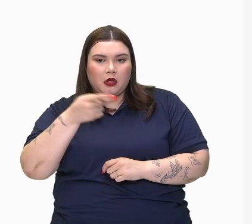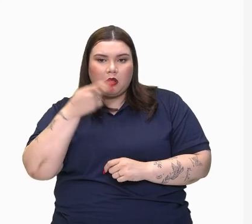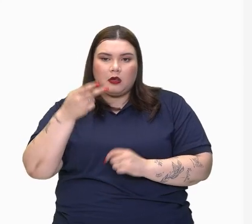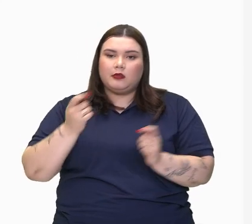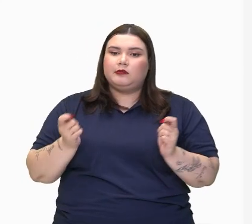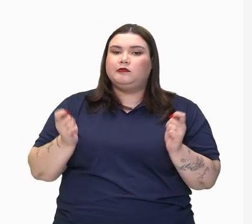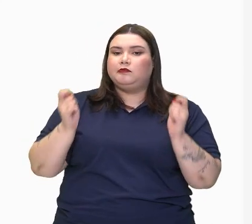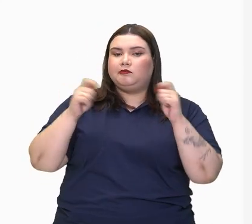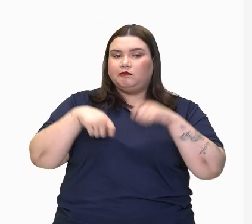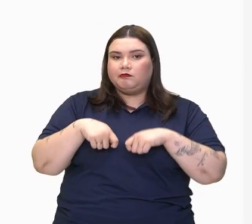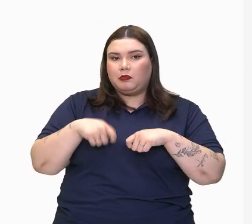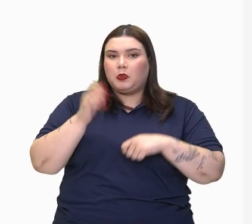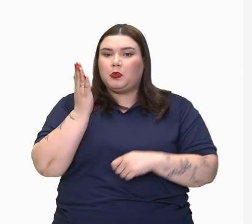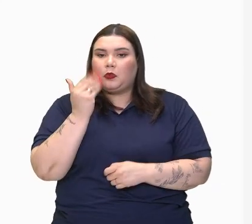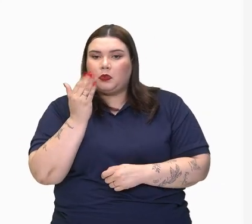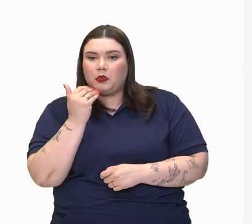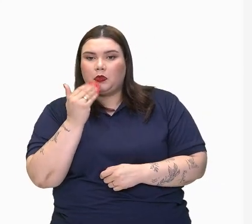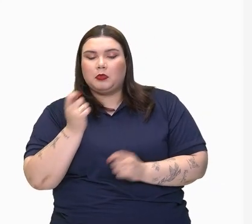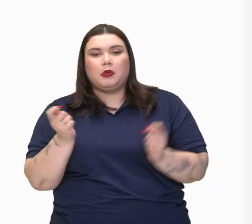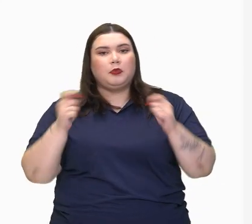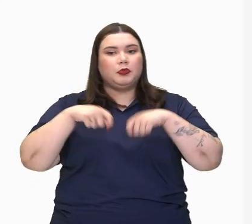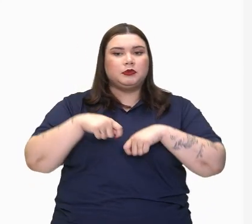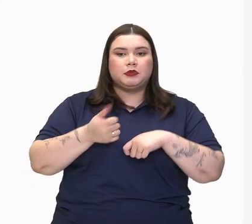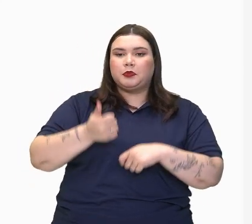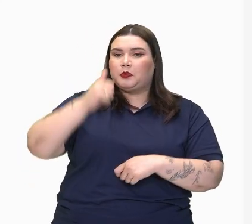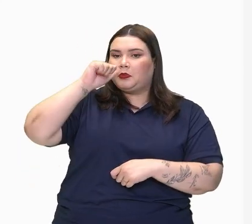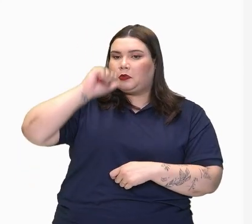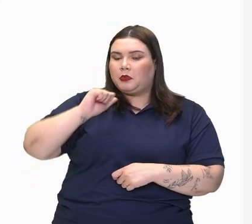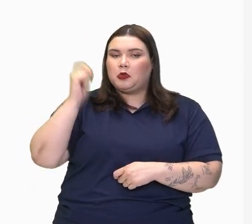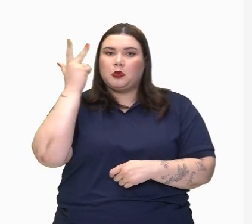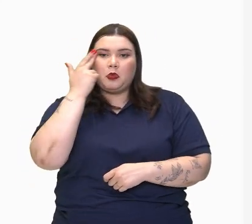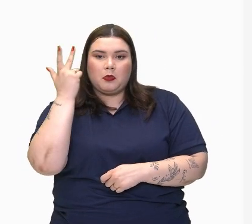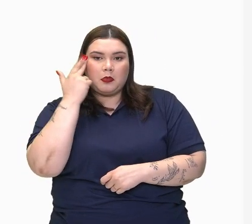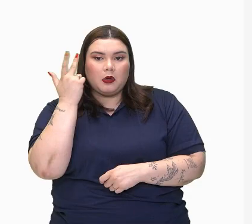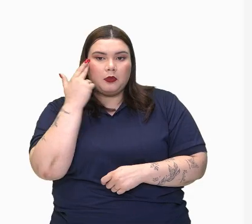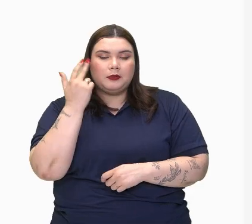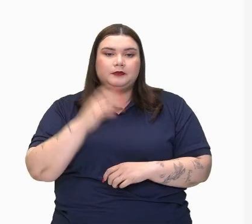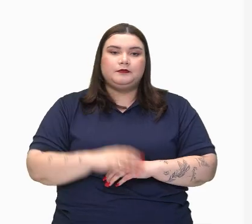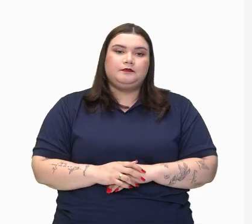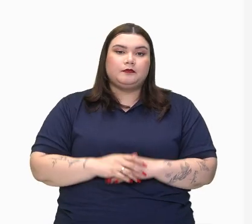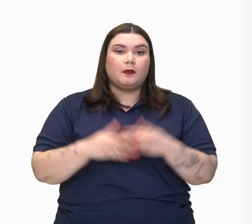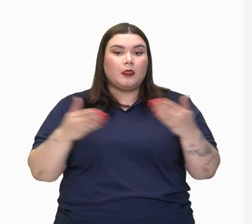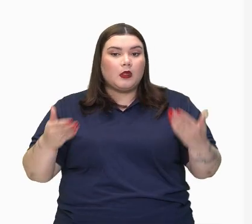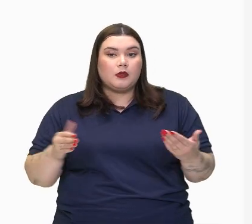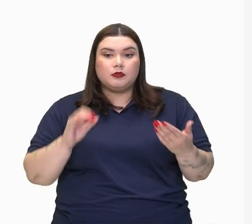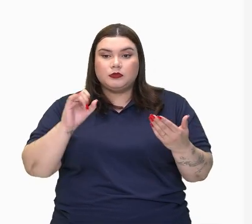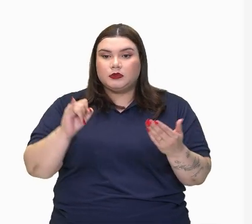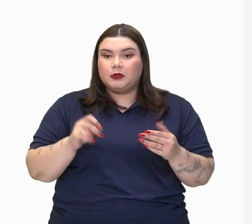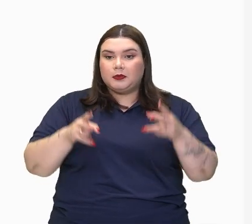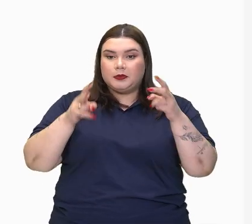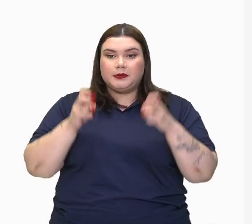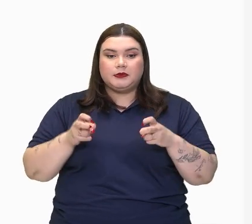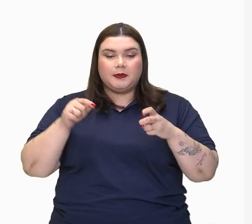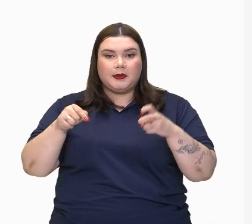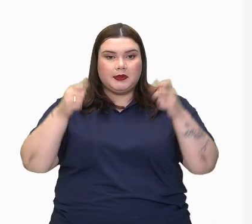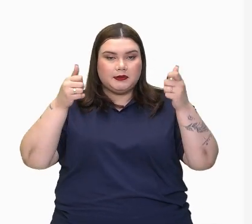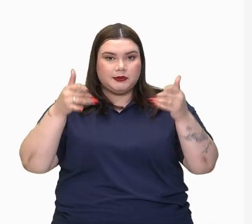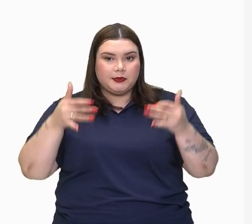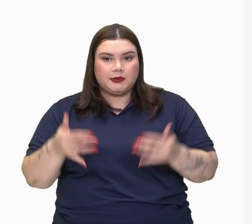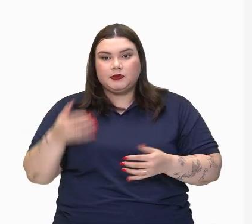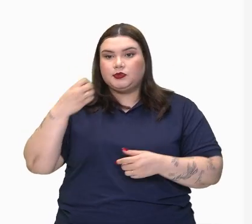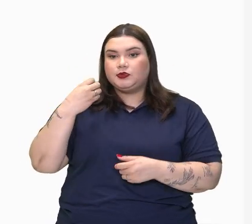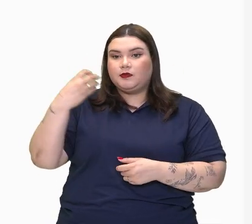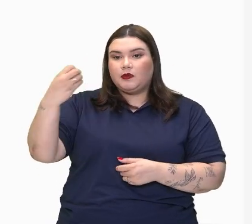os estorva no falar, no comer ou no beber. Então, se a gente perceber nesse relato de viagem,